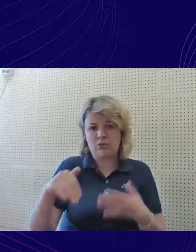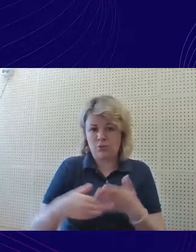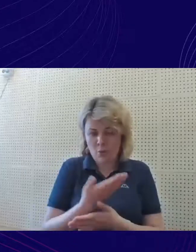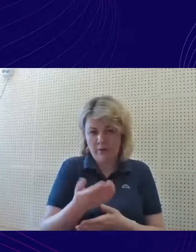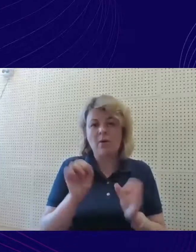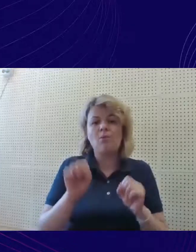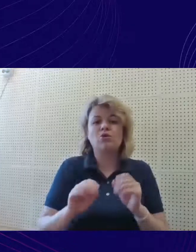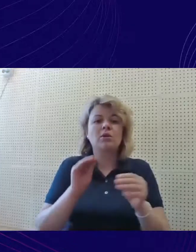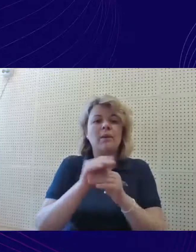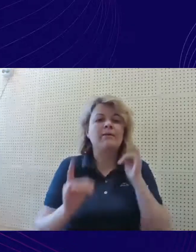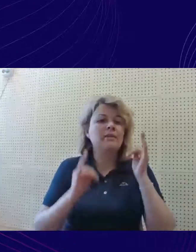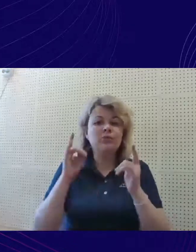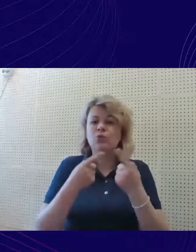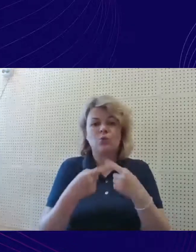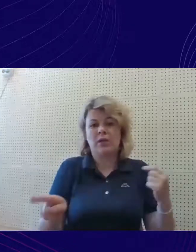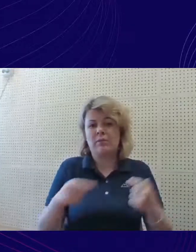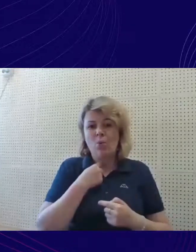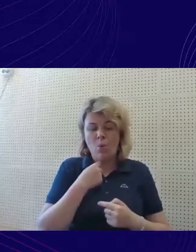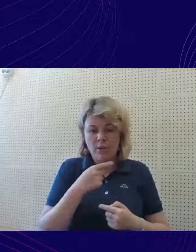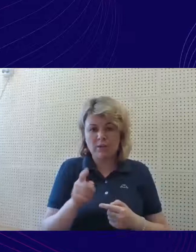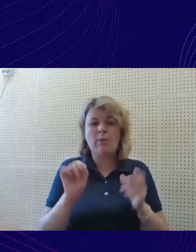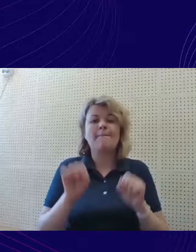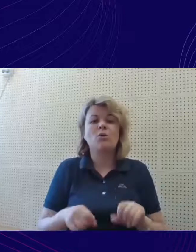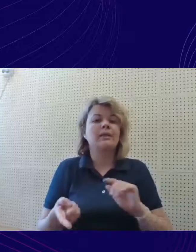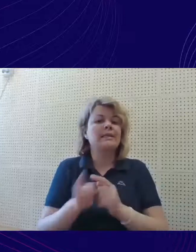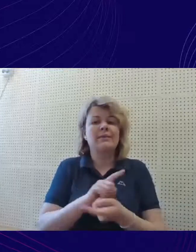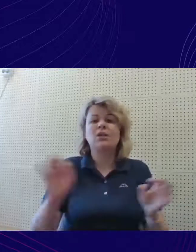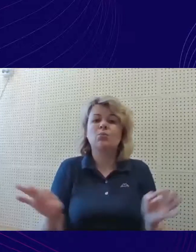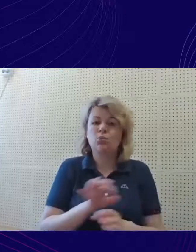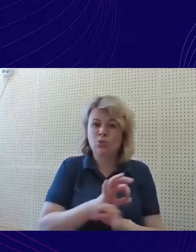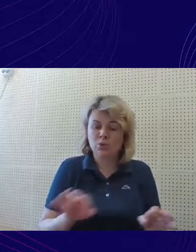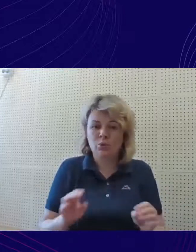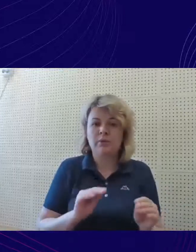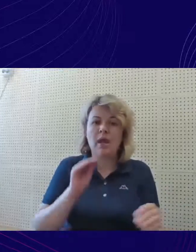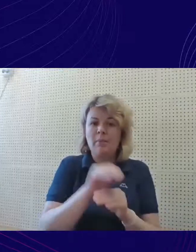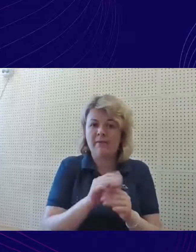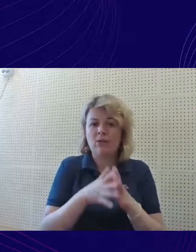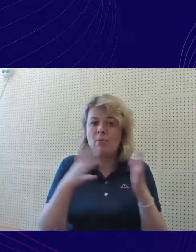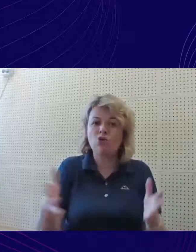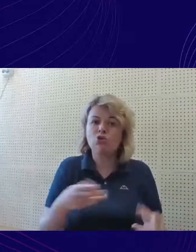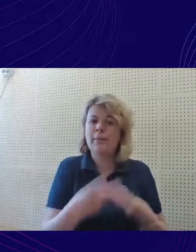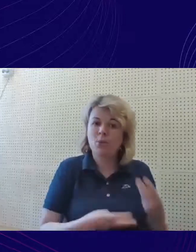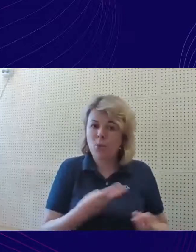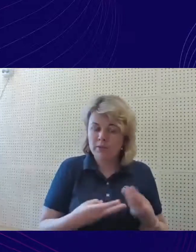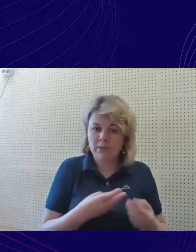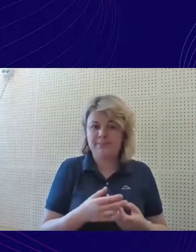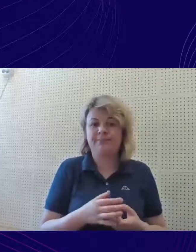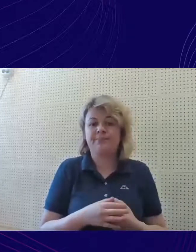другим голосом, мы можем изменить музыкальный рисунок, придав этому больше эмоций. И